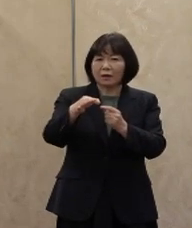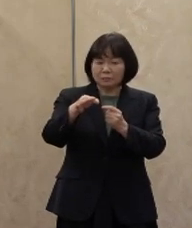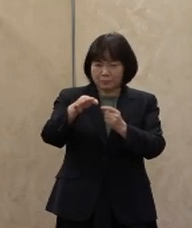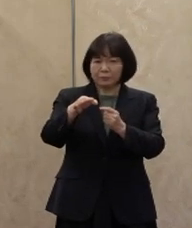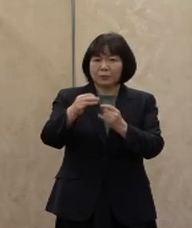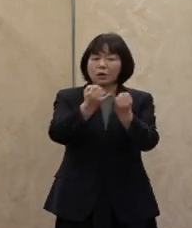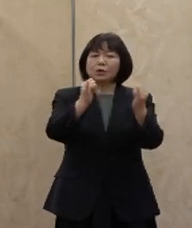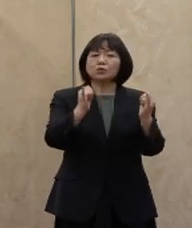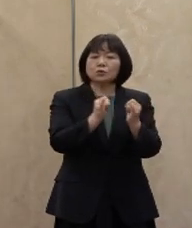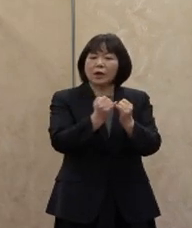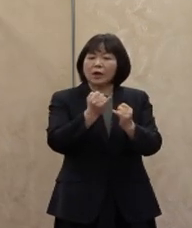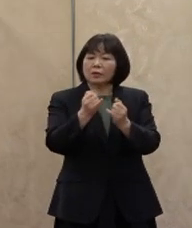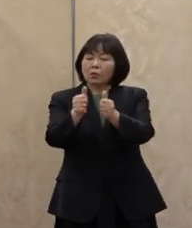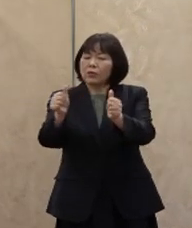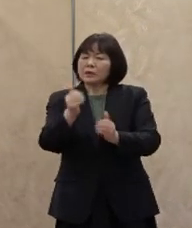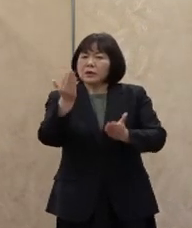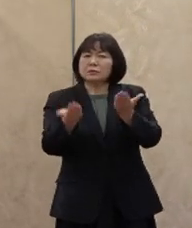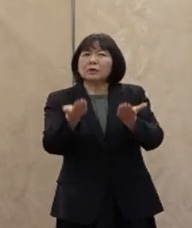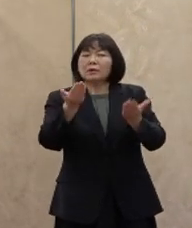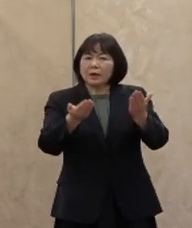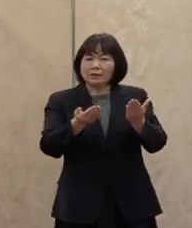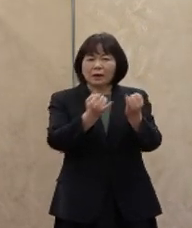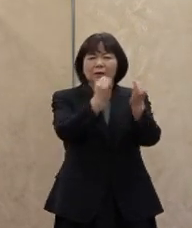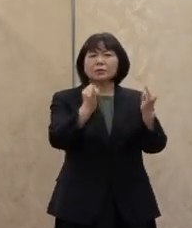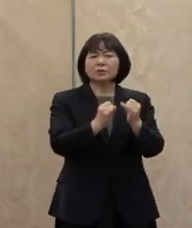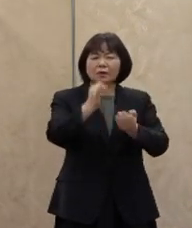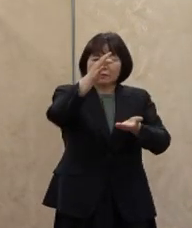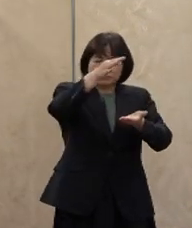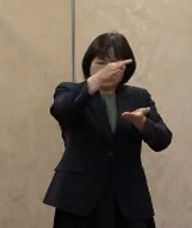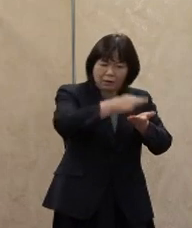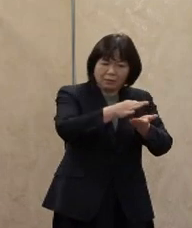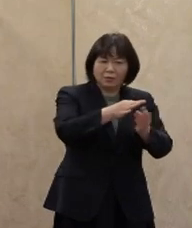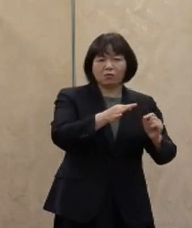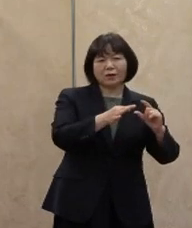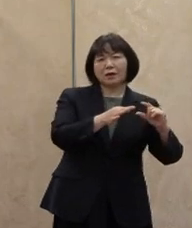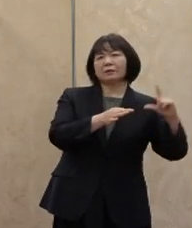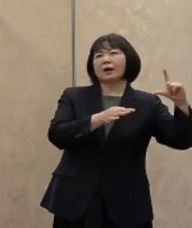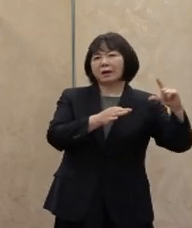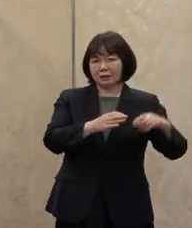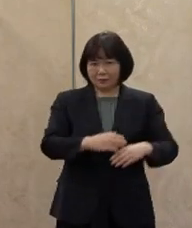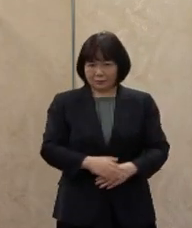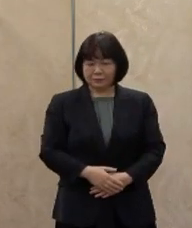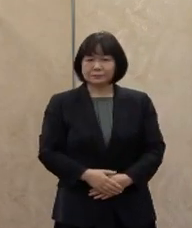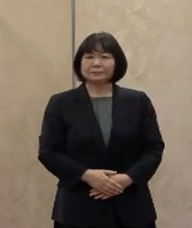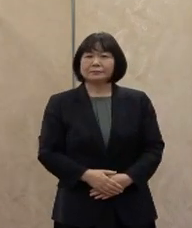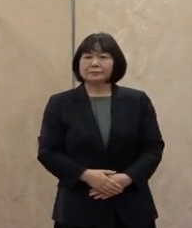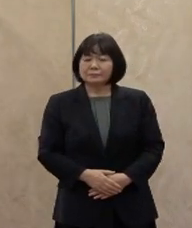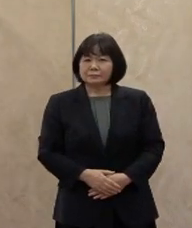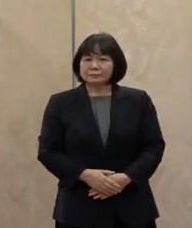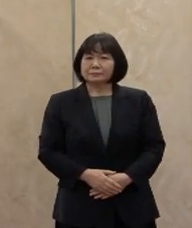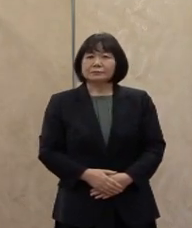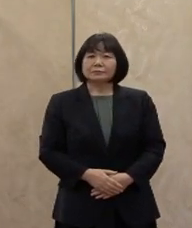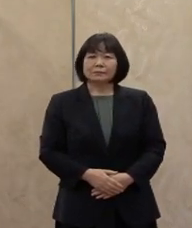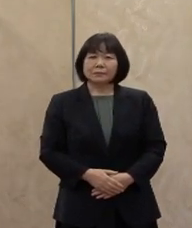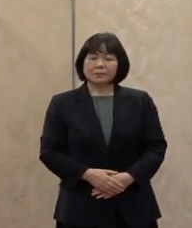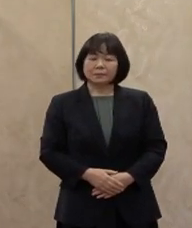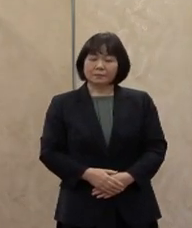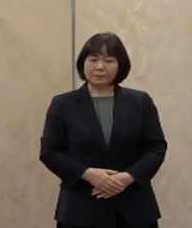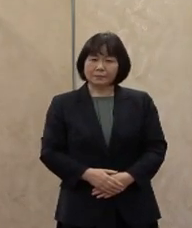ったというのは女性の方が男性より割合が多いと、高いという状況も出ています。次お願いします。その中で、